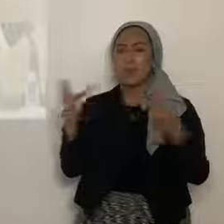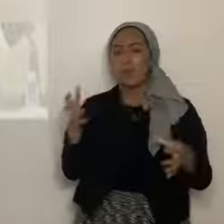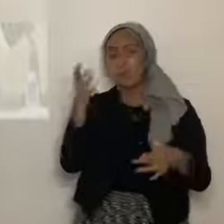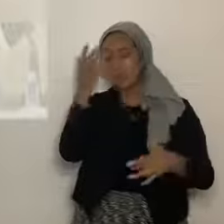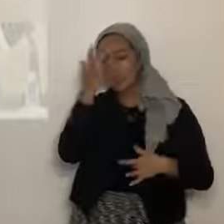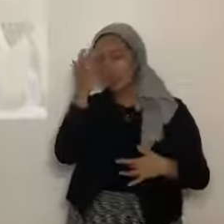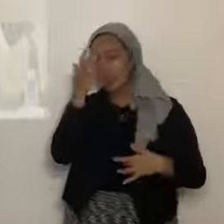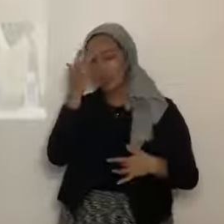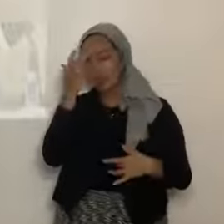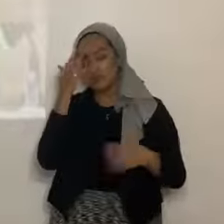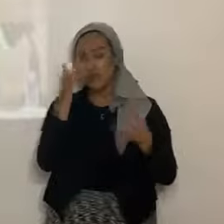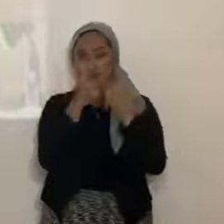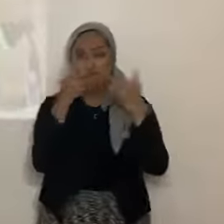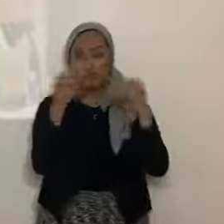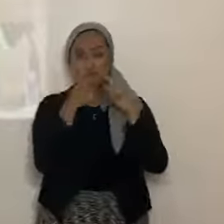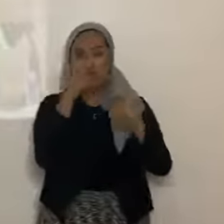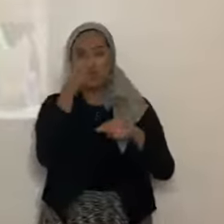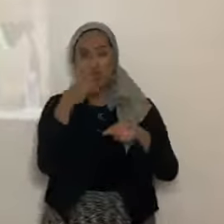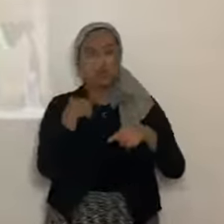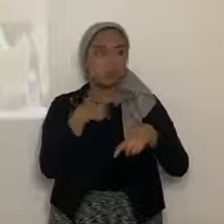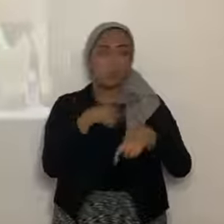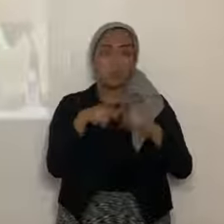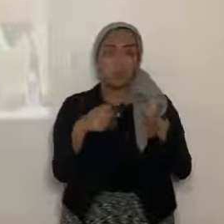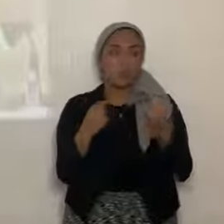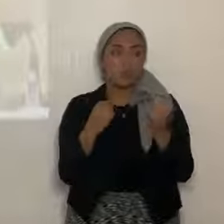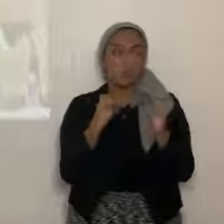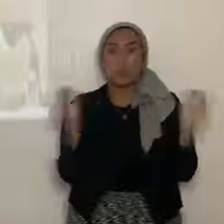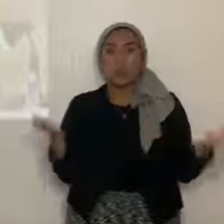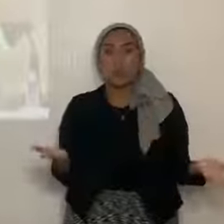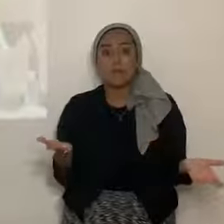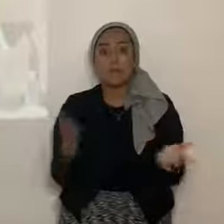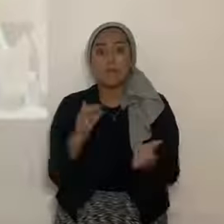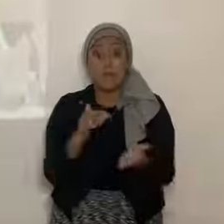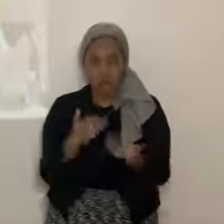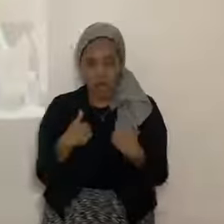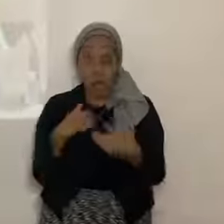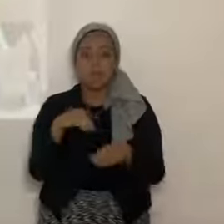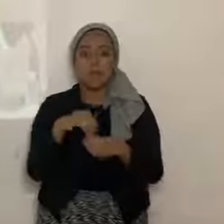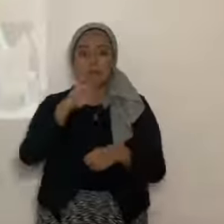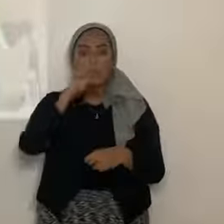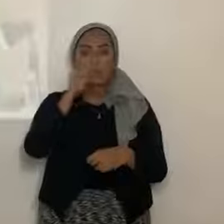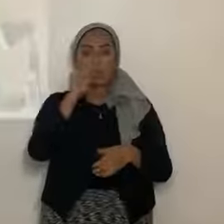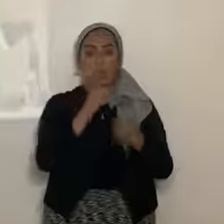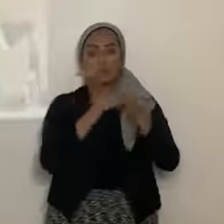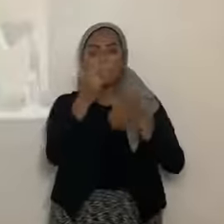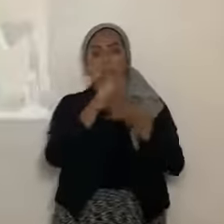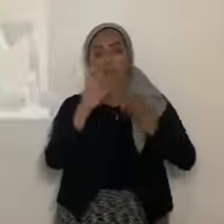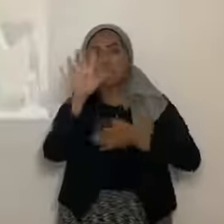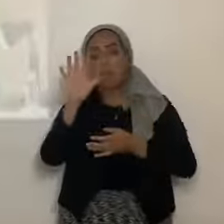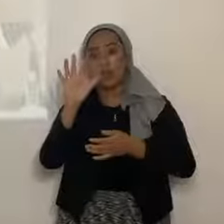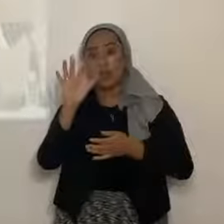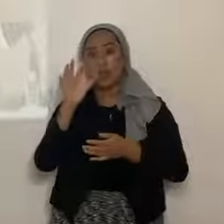y estar separados de Yahshua no podemos hacer nada. Eso está en Juan 15:5. Sin mí, nada podéis